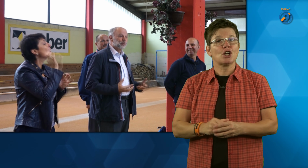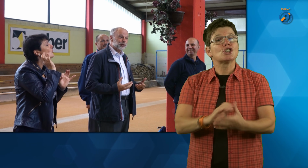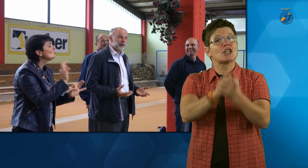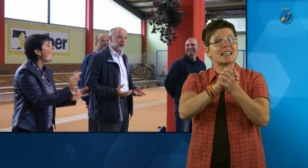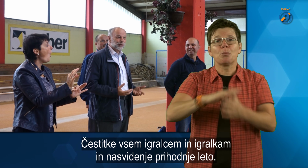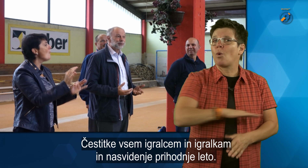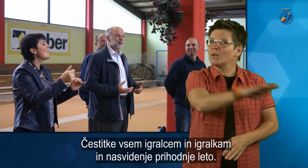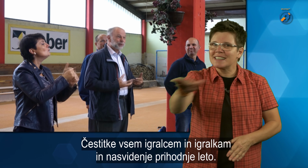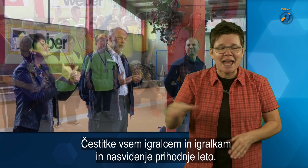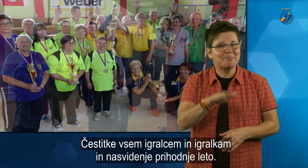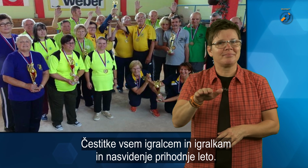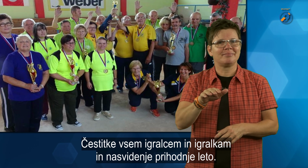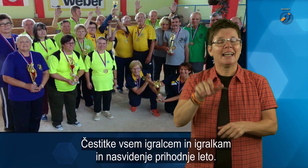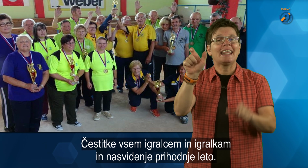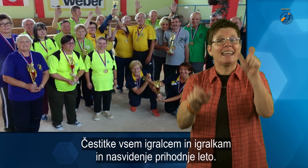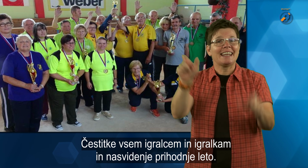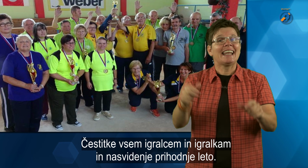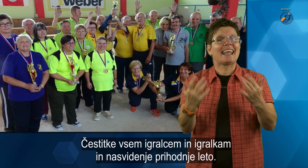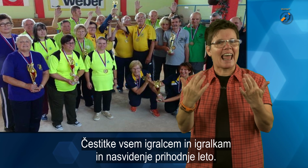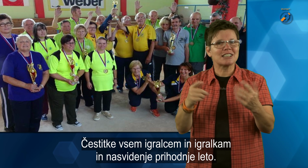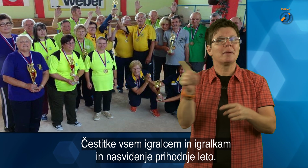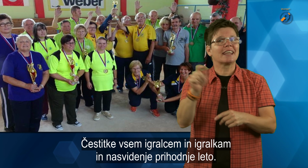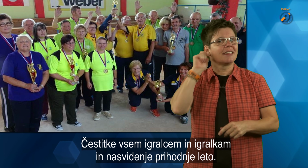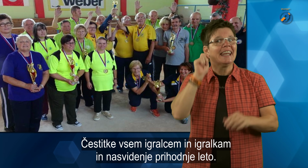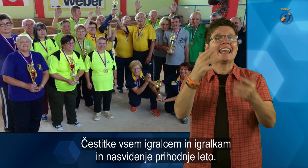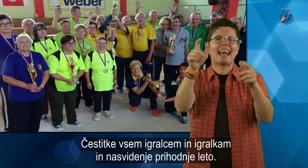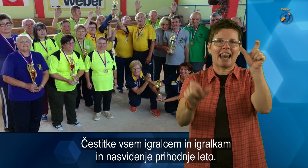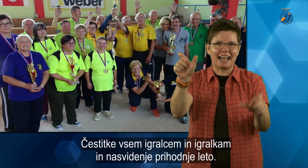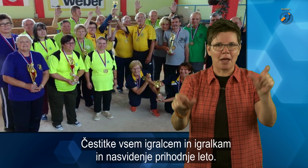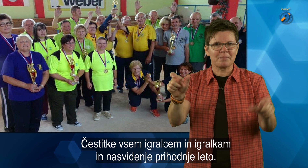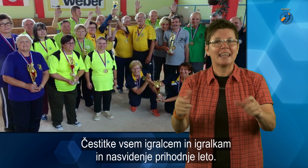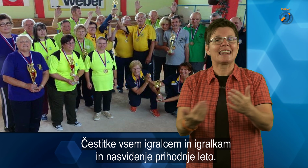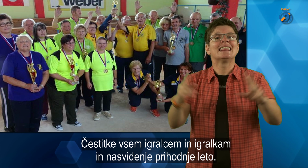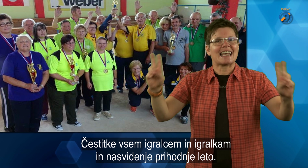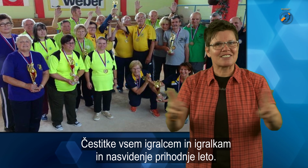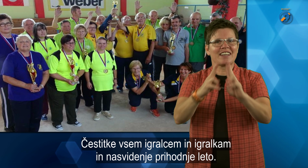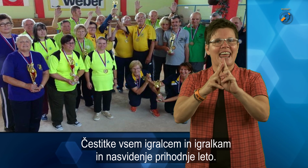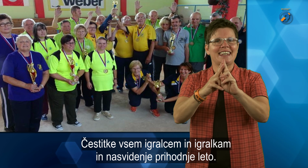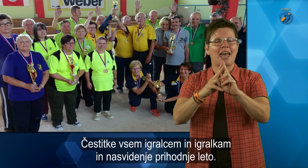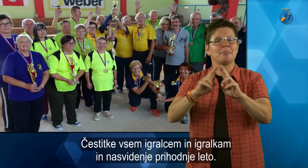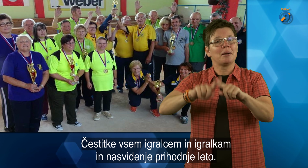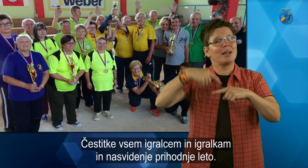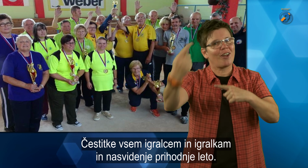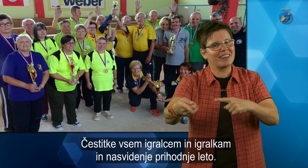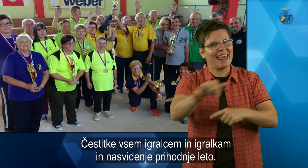Čestitke vsem igralcem in igralkam in nasvidenje prihodnje leto.